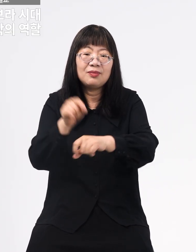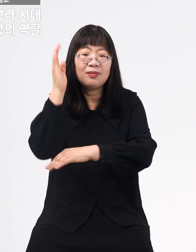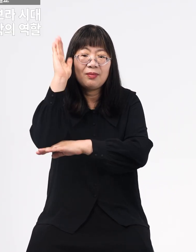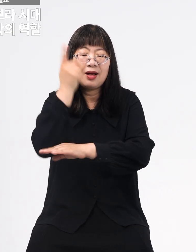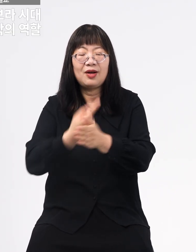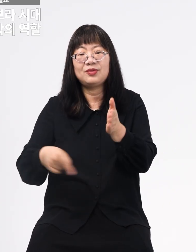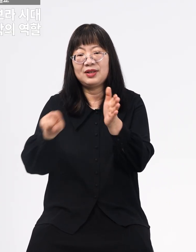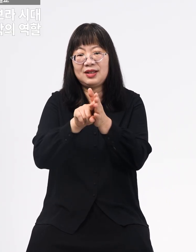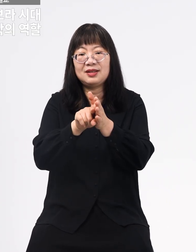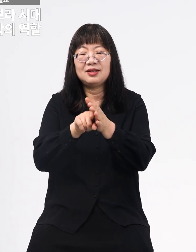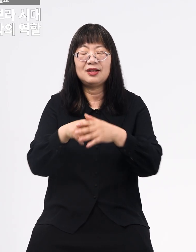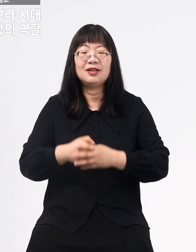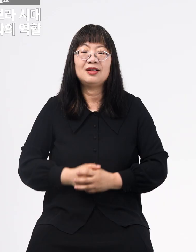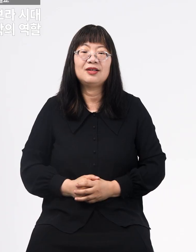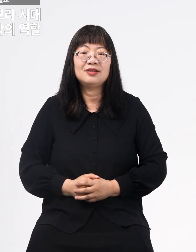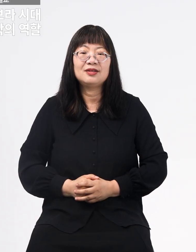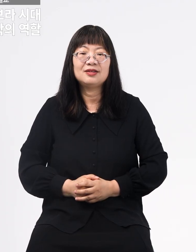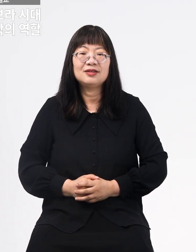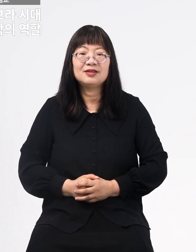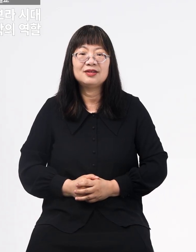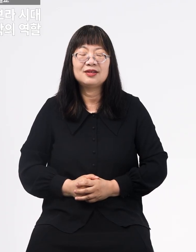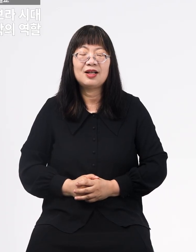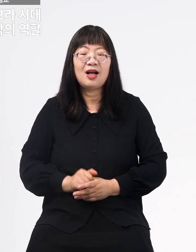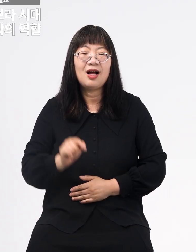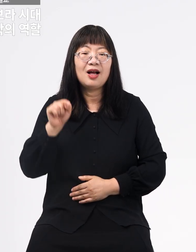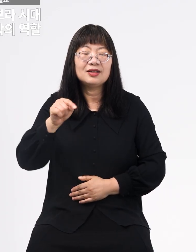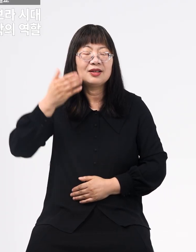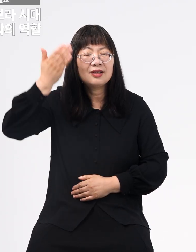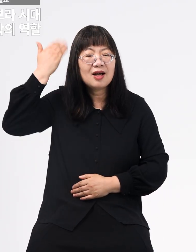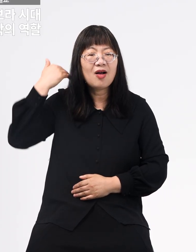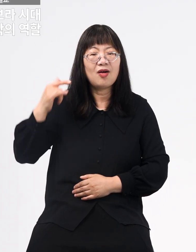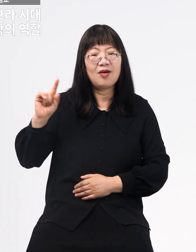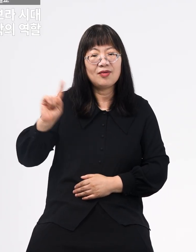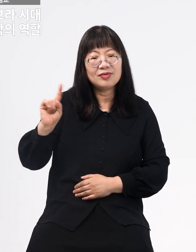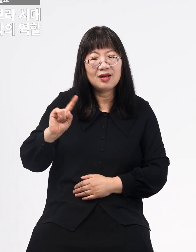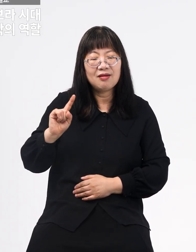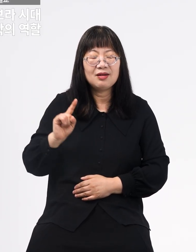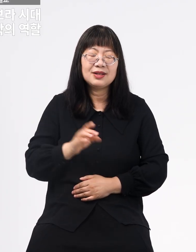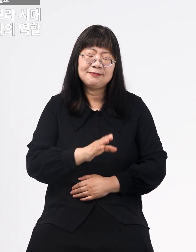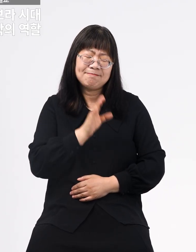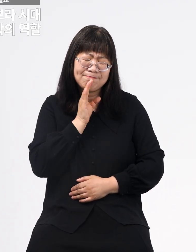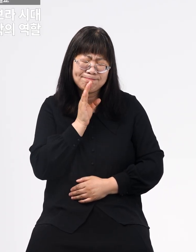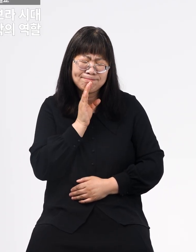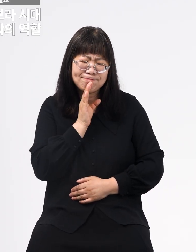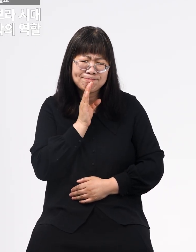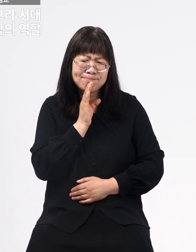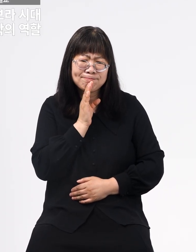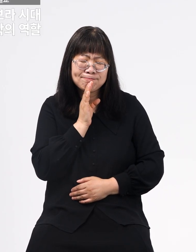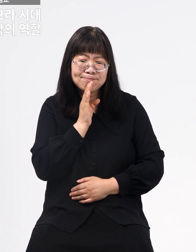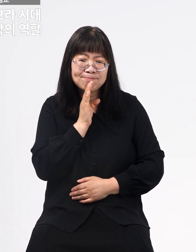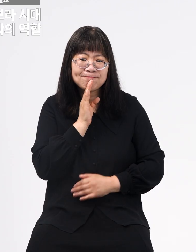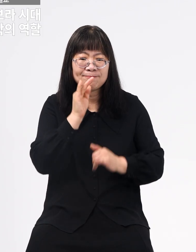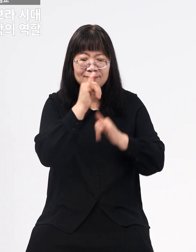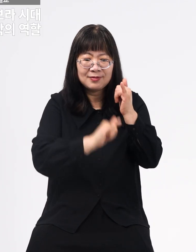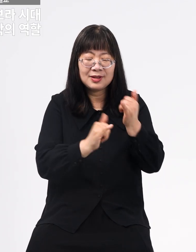메시지를 위해서는 그 과거의 어떤 팩트에 가까운